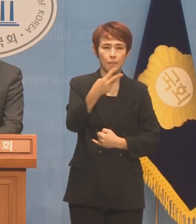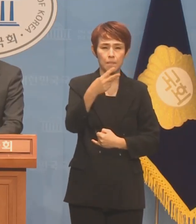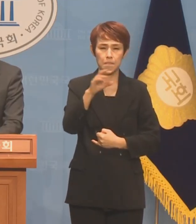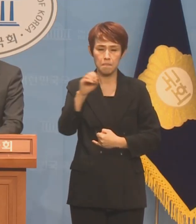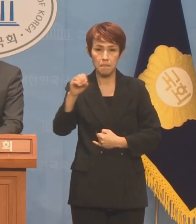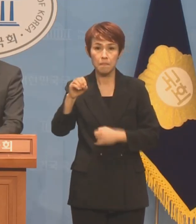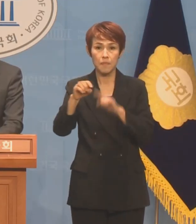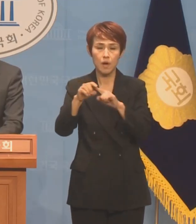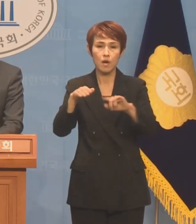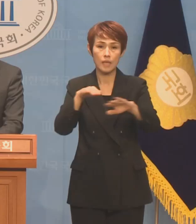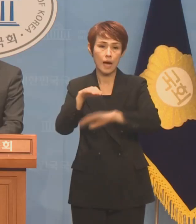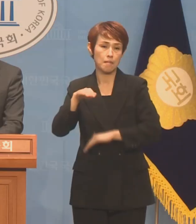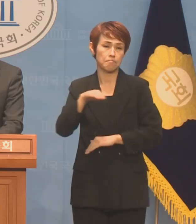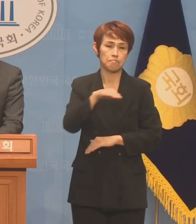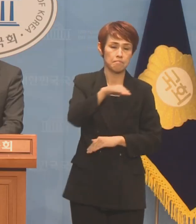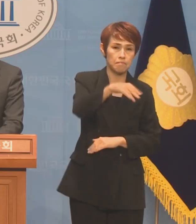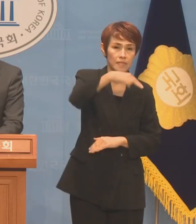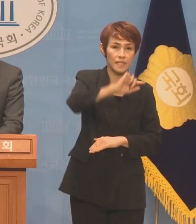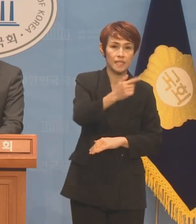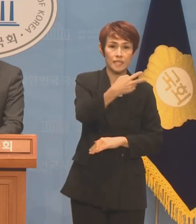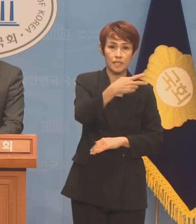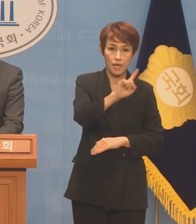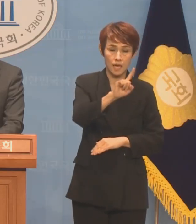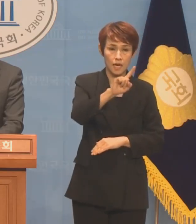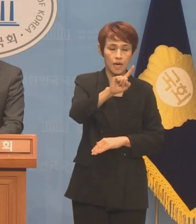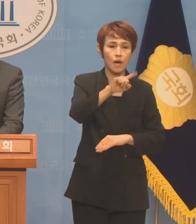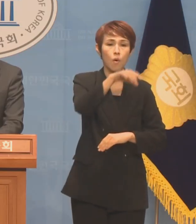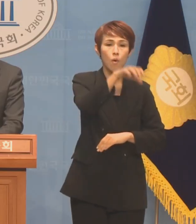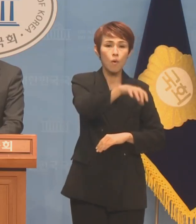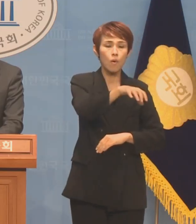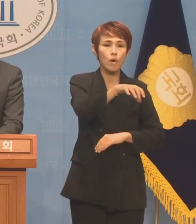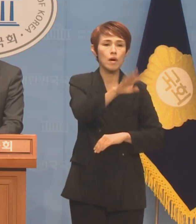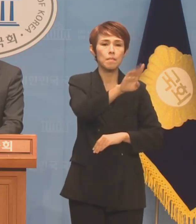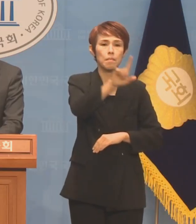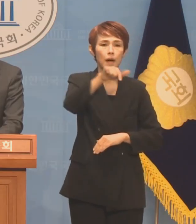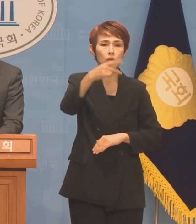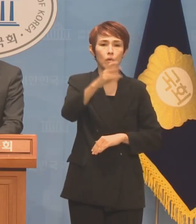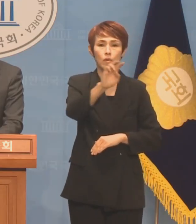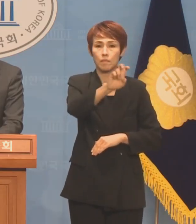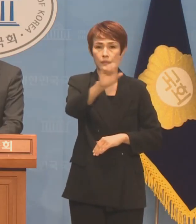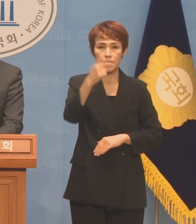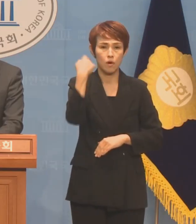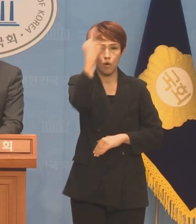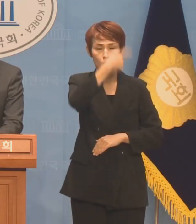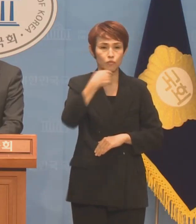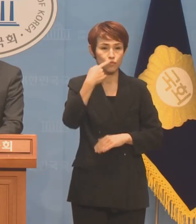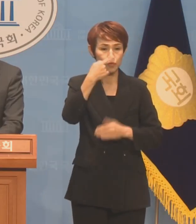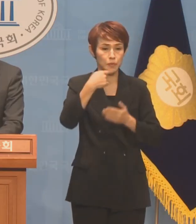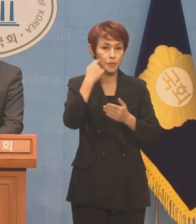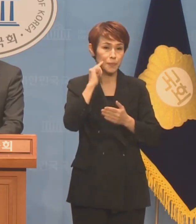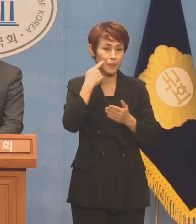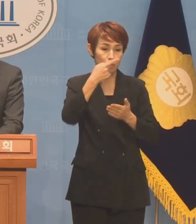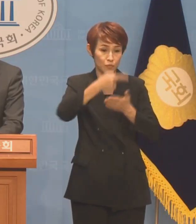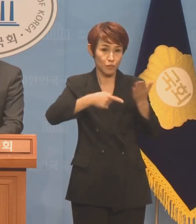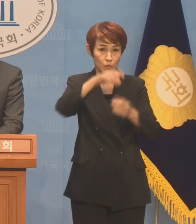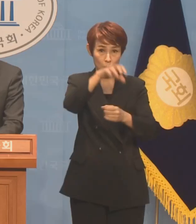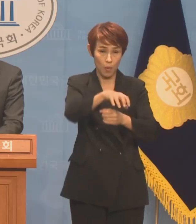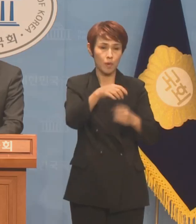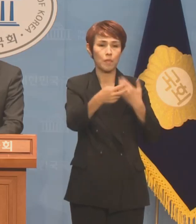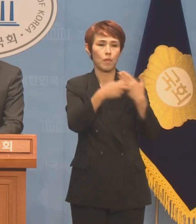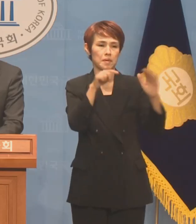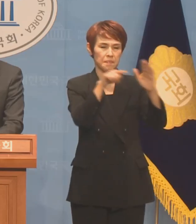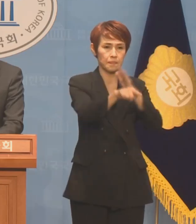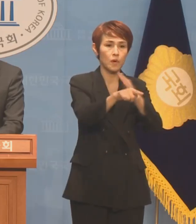274-73땡땡을 타고 신사역 4번 출구에 위치한 박동만 성형외과가 있는 건물 주차장으로 들어가 5층에